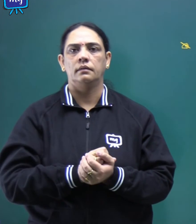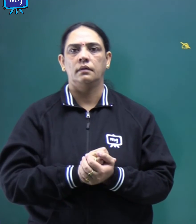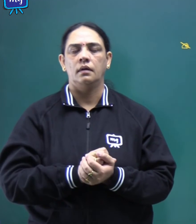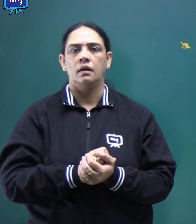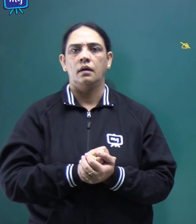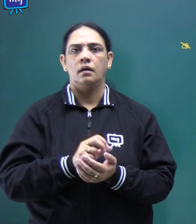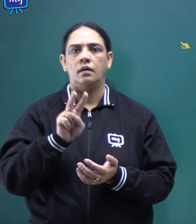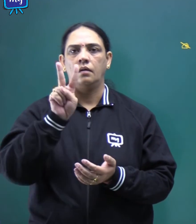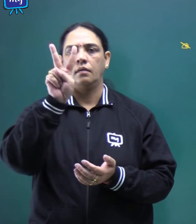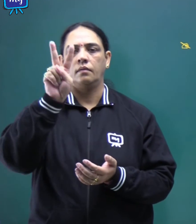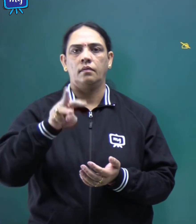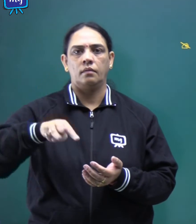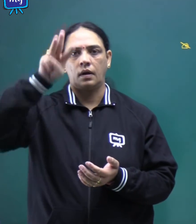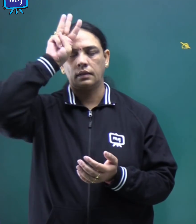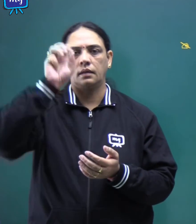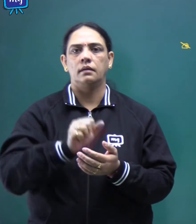आयतन